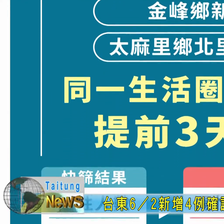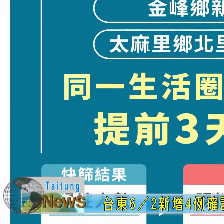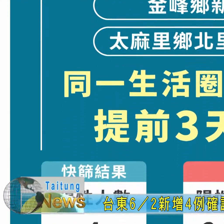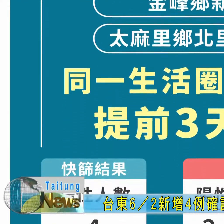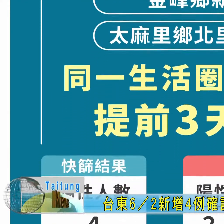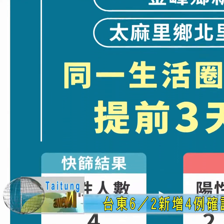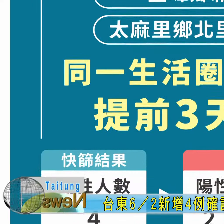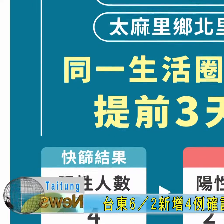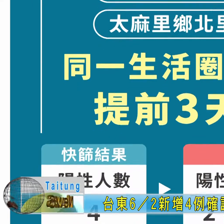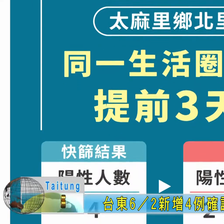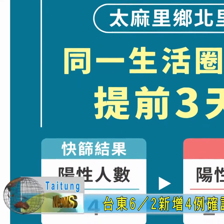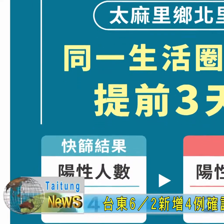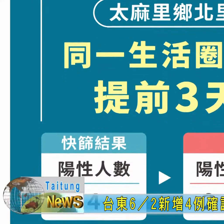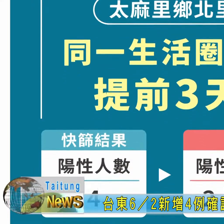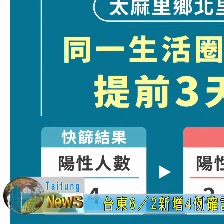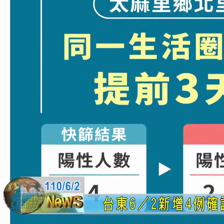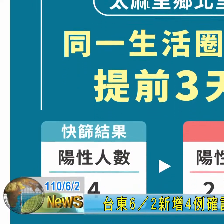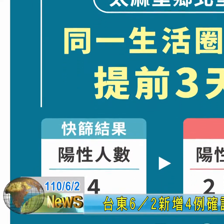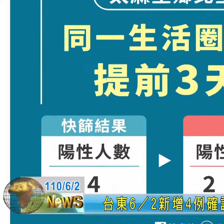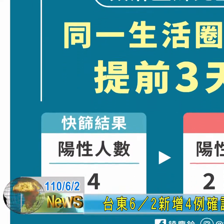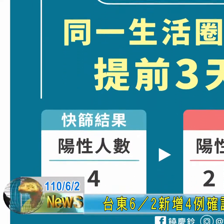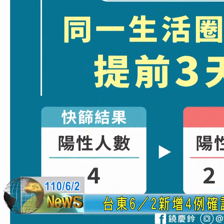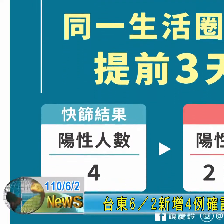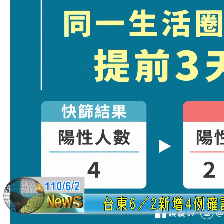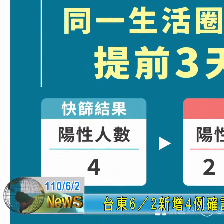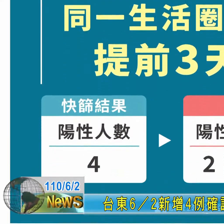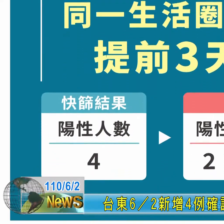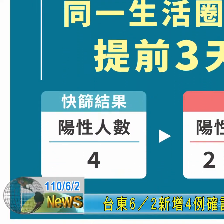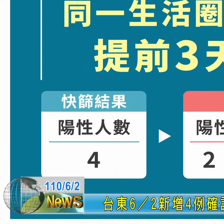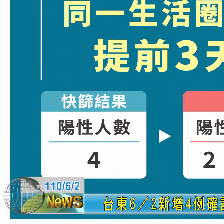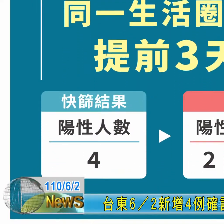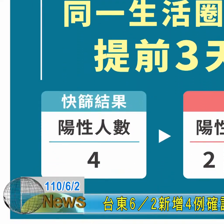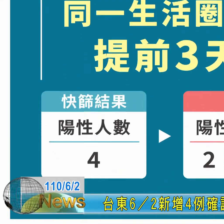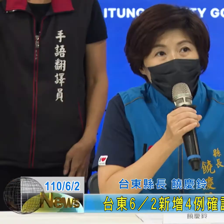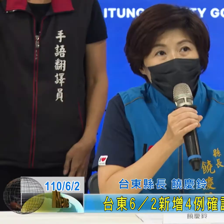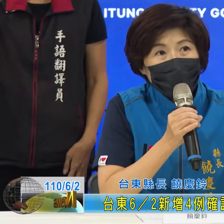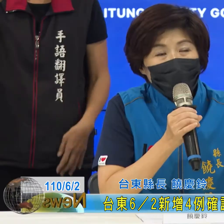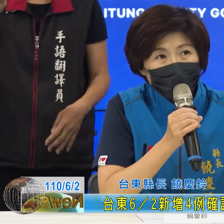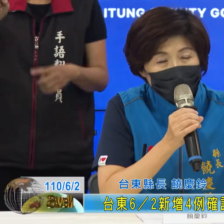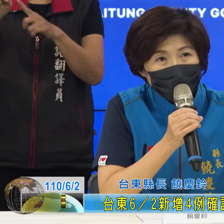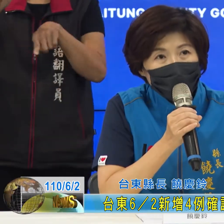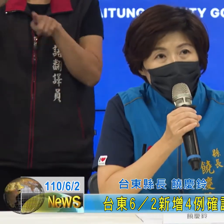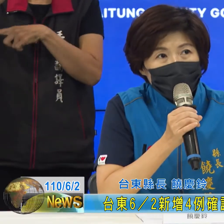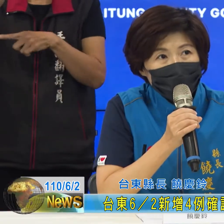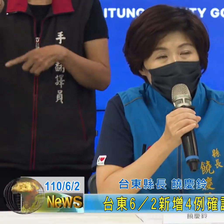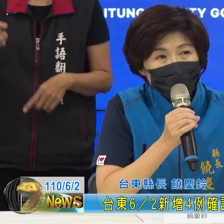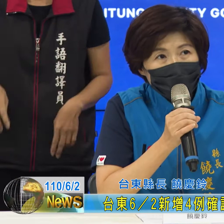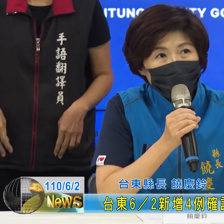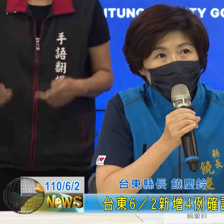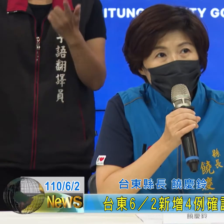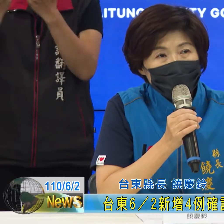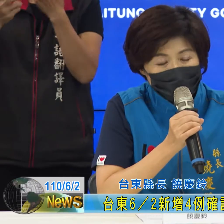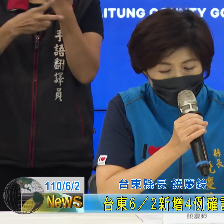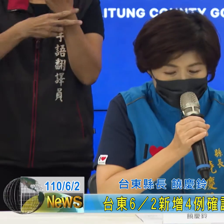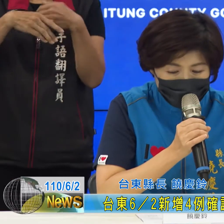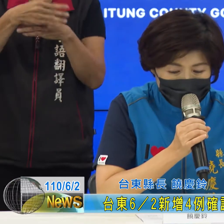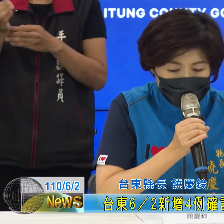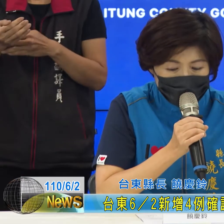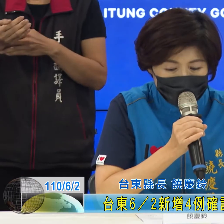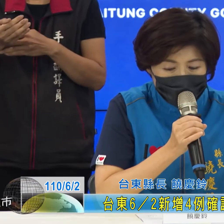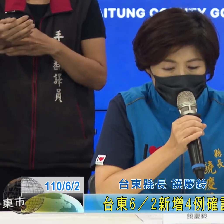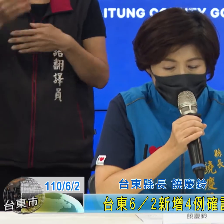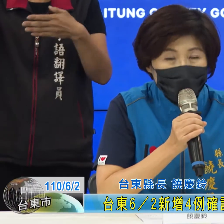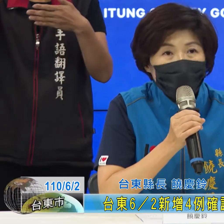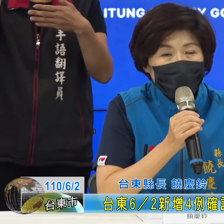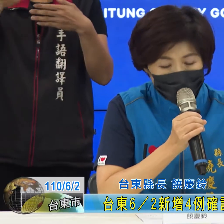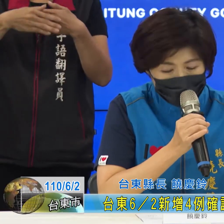我们总共筛了432位。那在北里村2到60也是去除居家隔离者